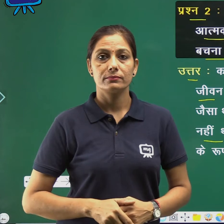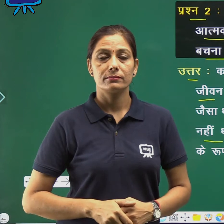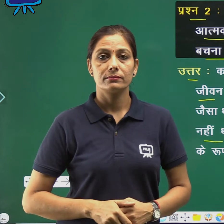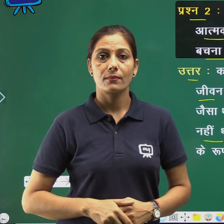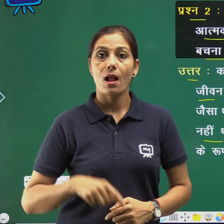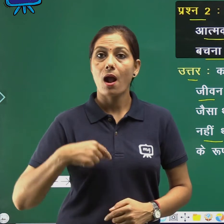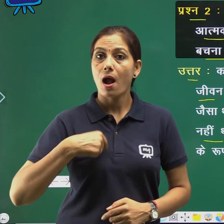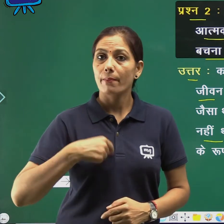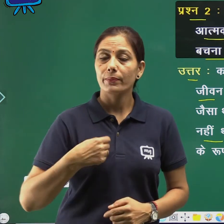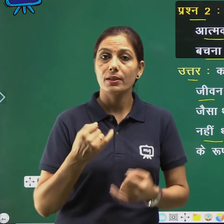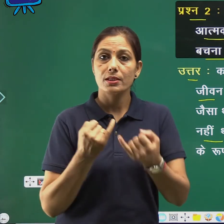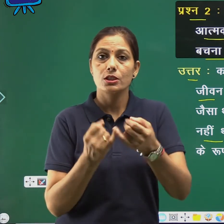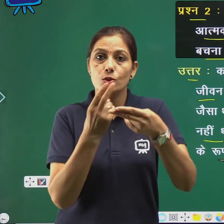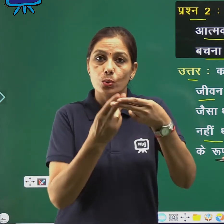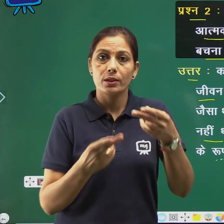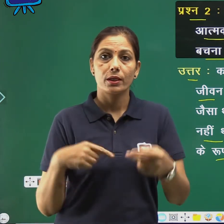आत्मकथा के रूप में